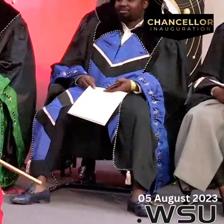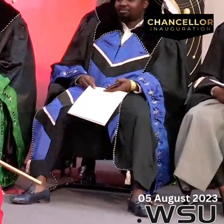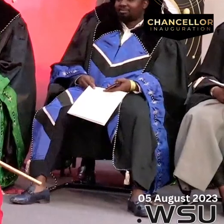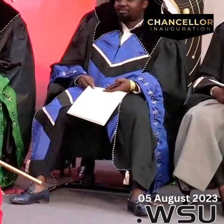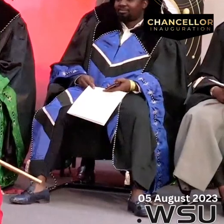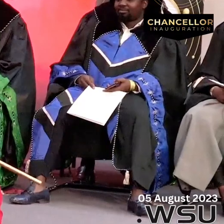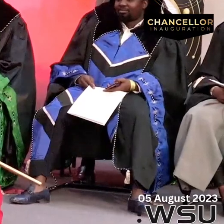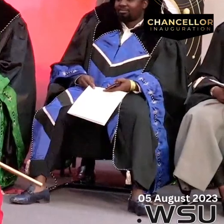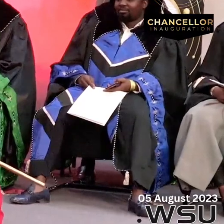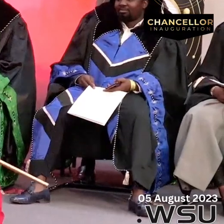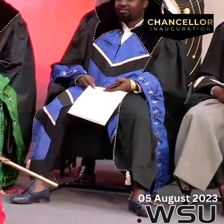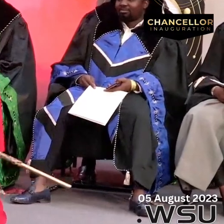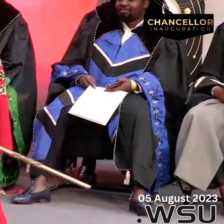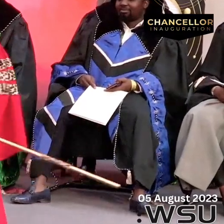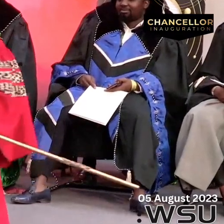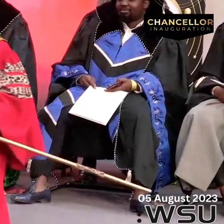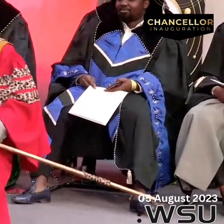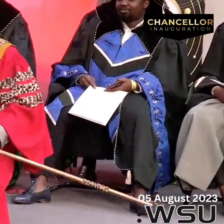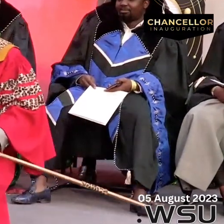baphakwa.